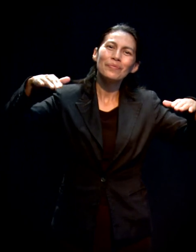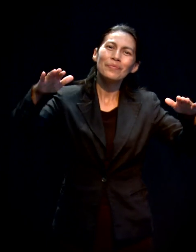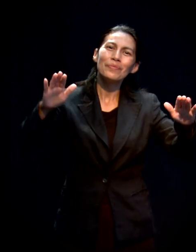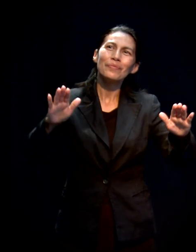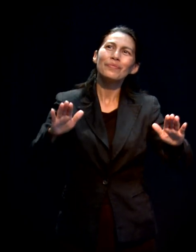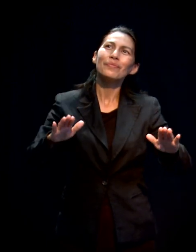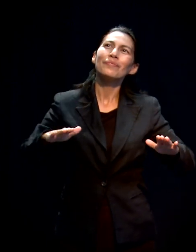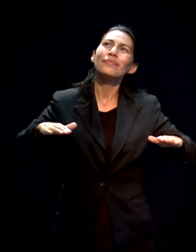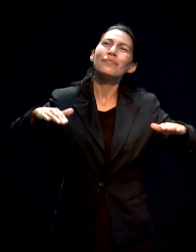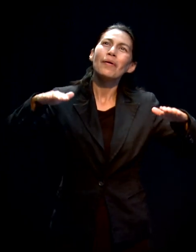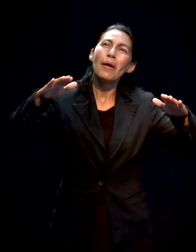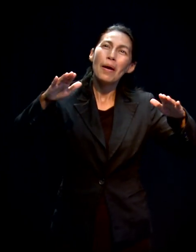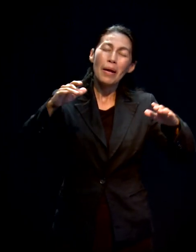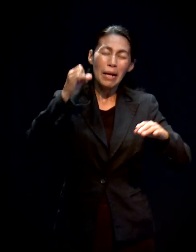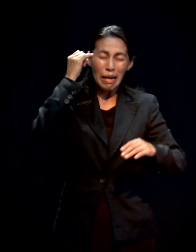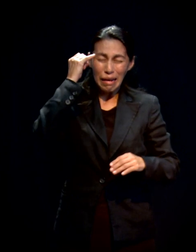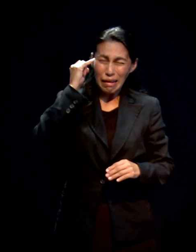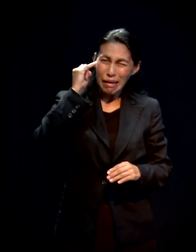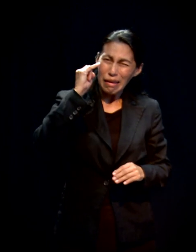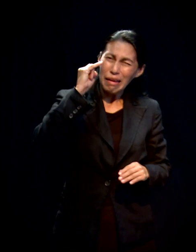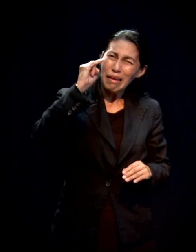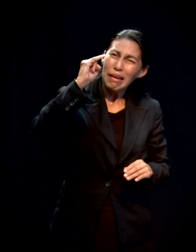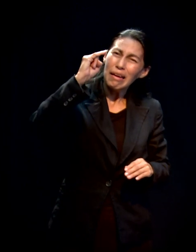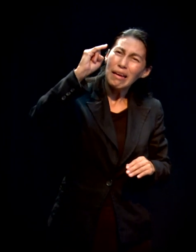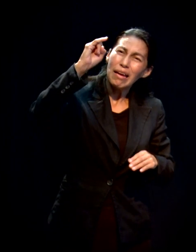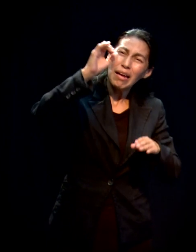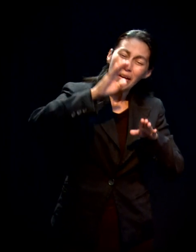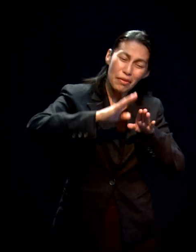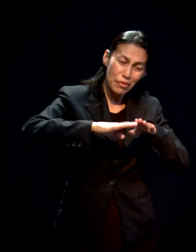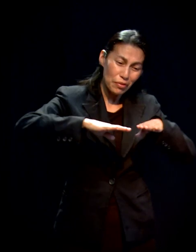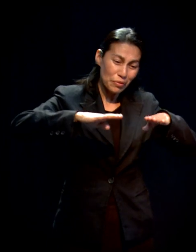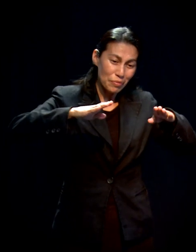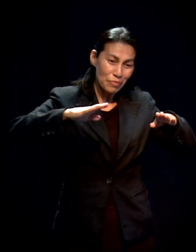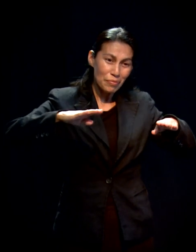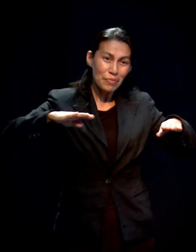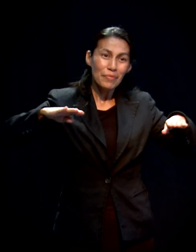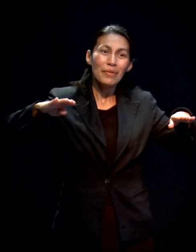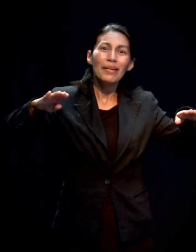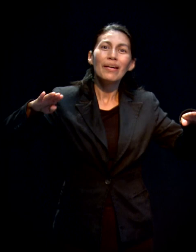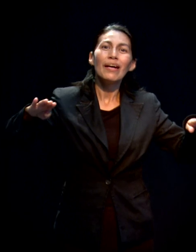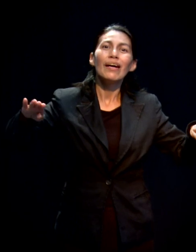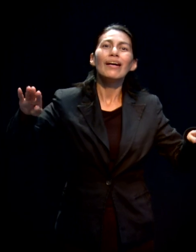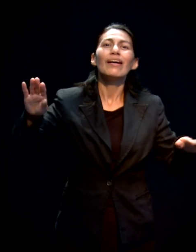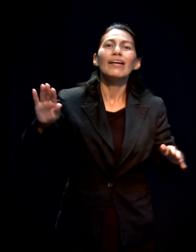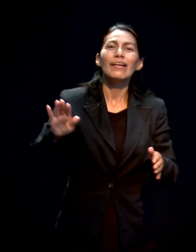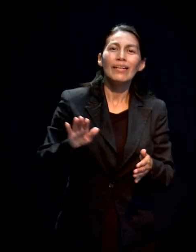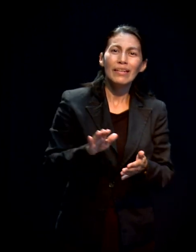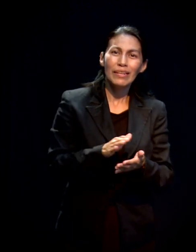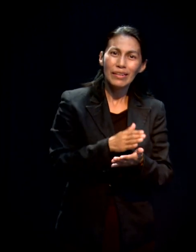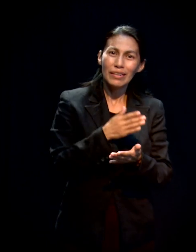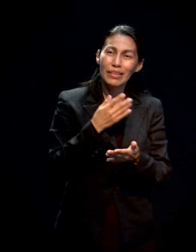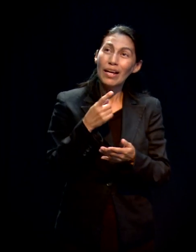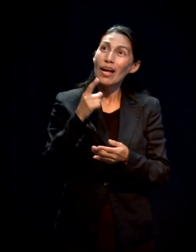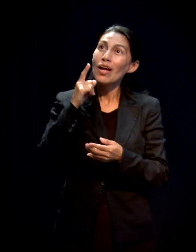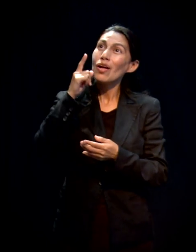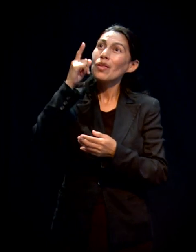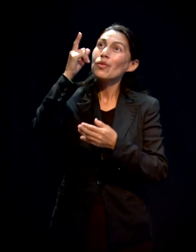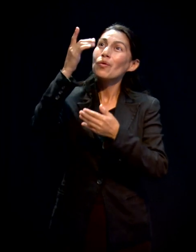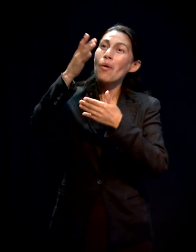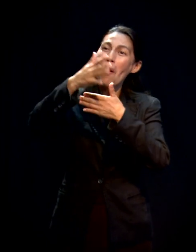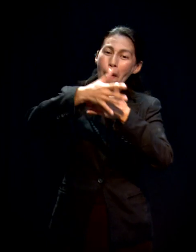vasto mar tu mano allá me